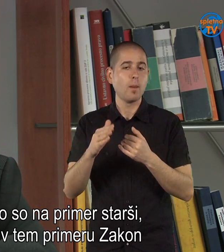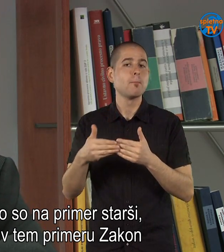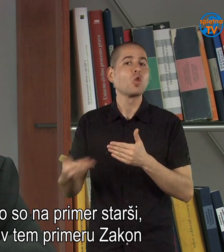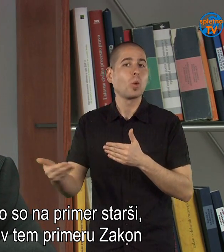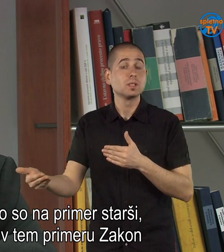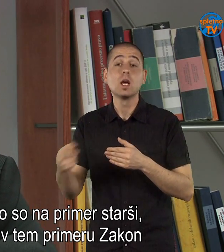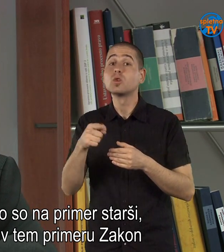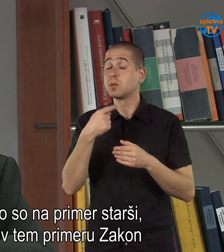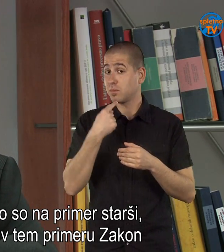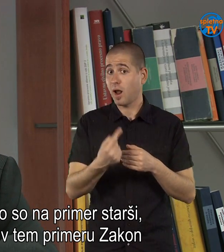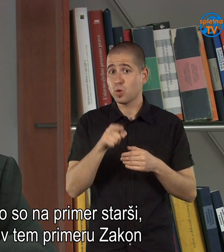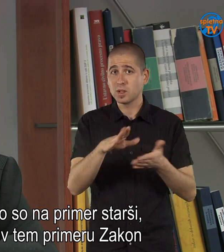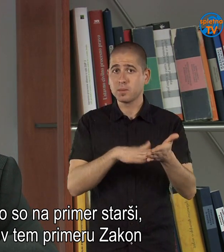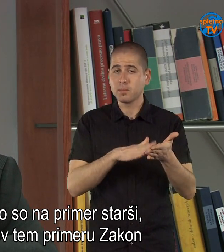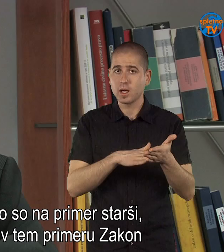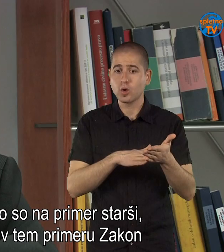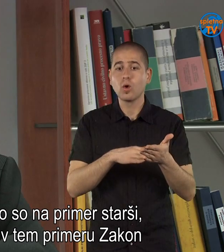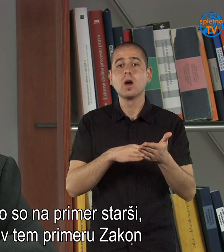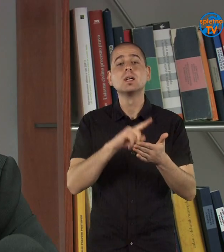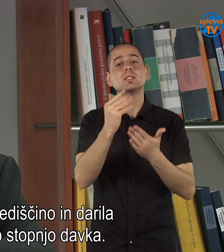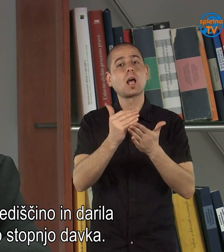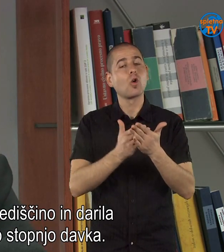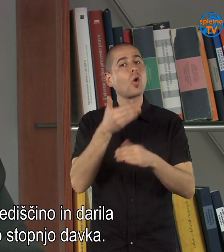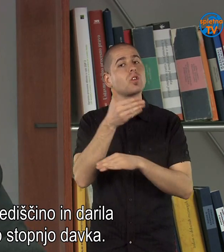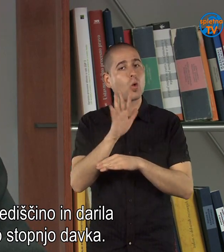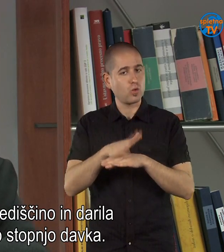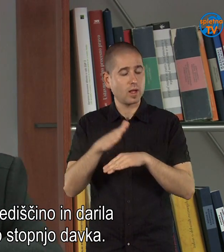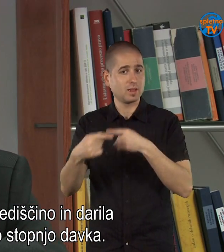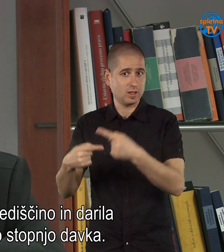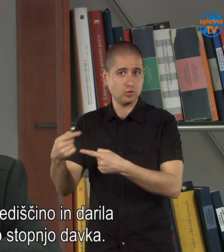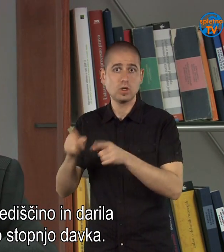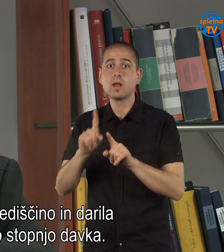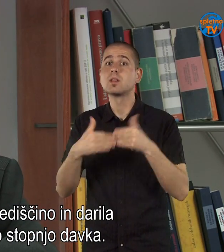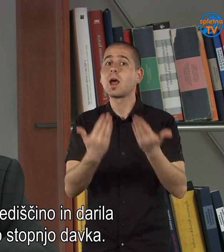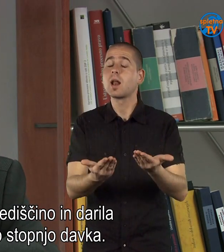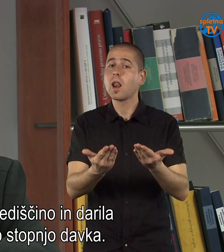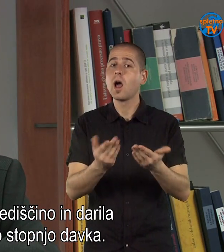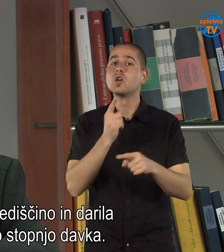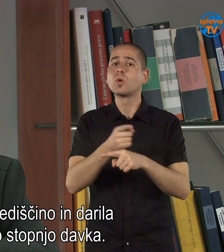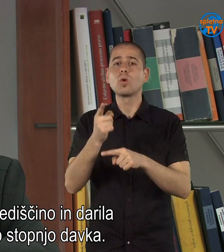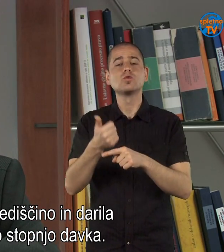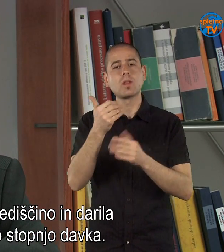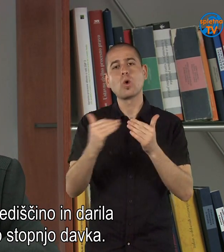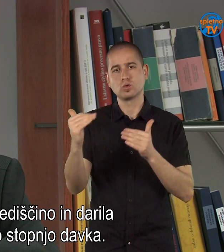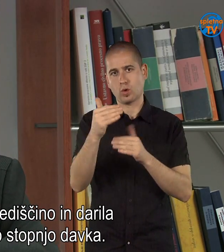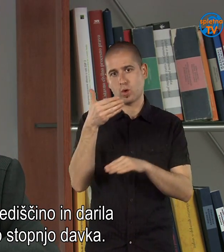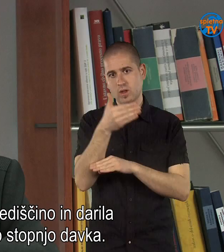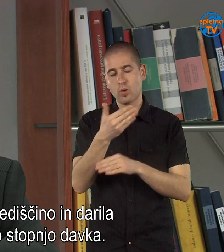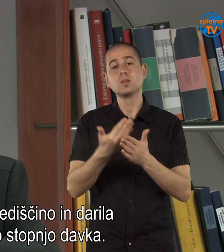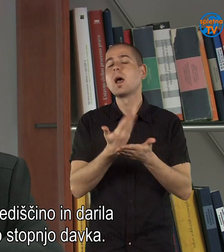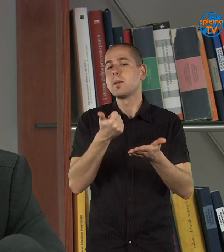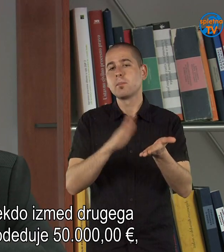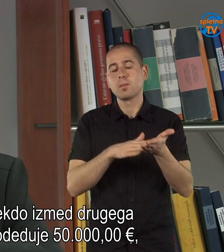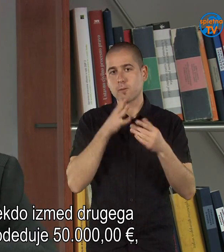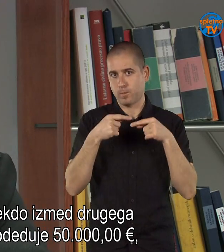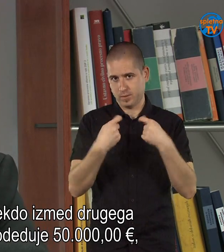sestre, v tem primeru Zakon o davku na dediščine in darila določa neko stopnjo davka. Za primer